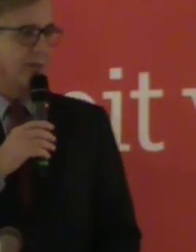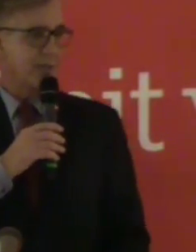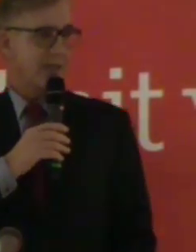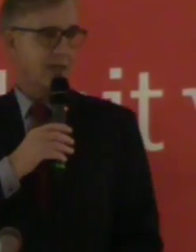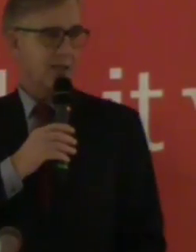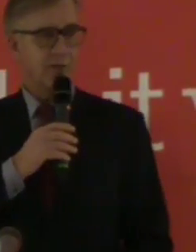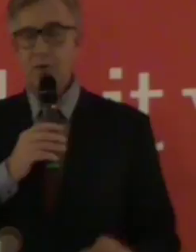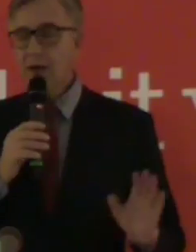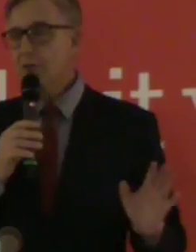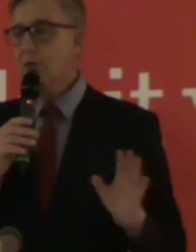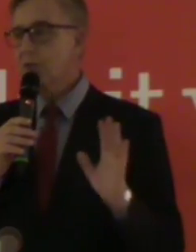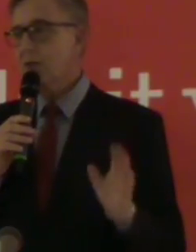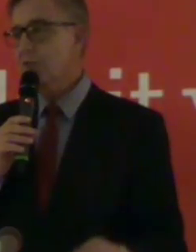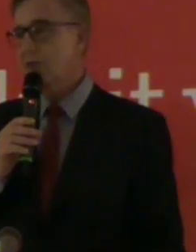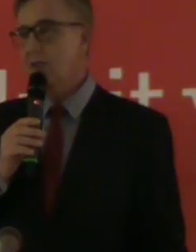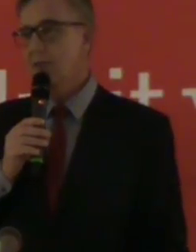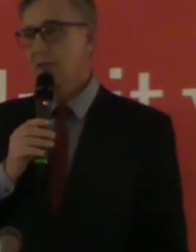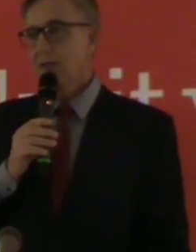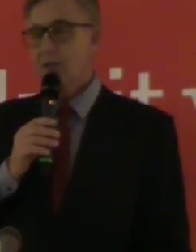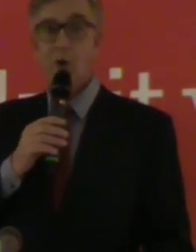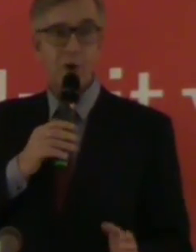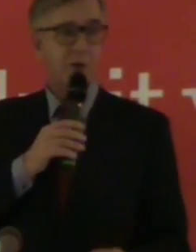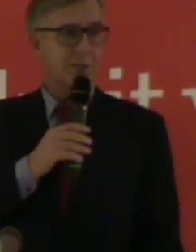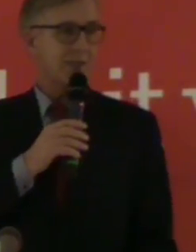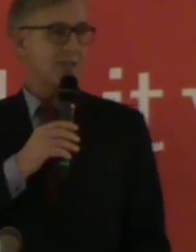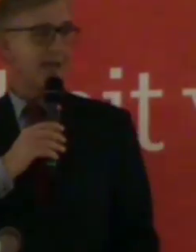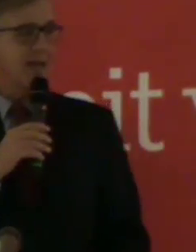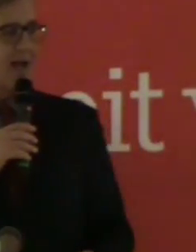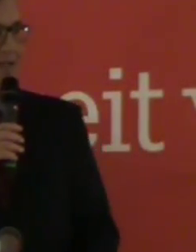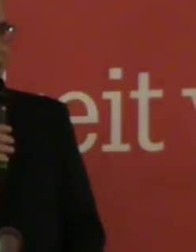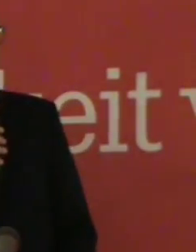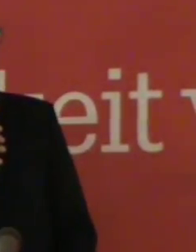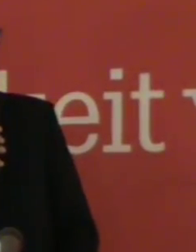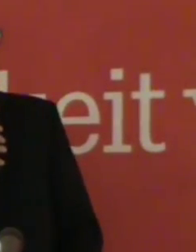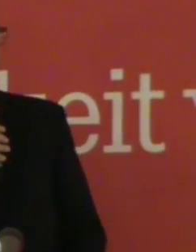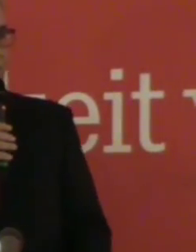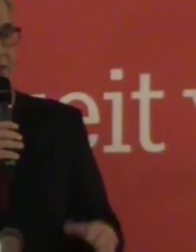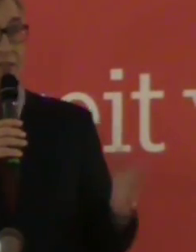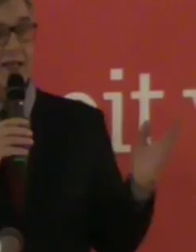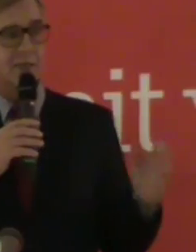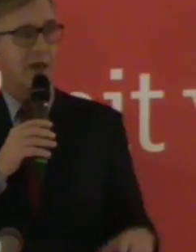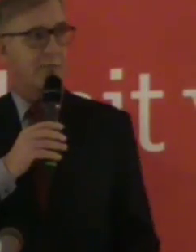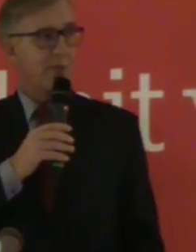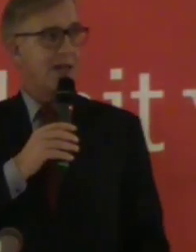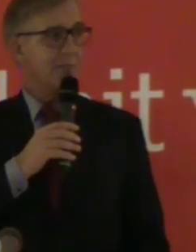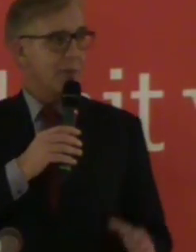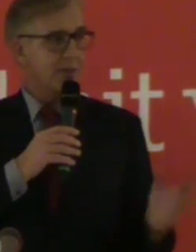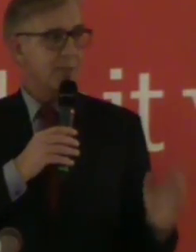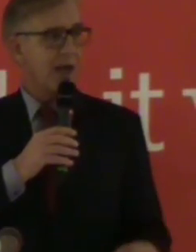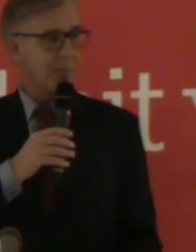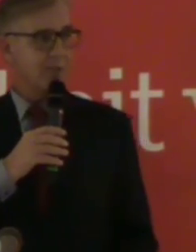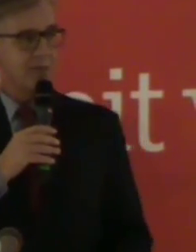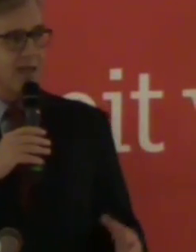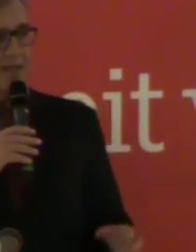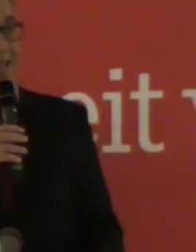Probleme, die man sehen kann. Ich will nur ganz kurz auf den neuen US-Präsidenten eingehen. Ich habe das erste Mal in meinem Leben, aber